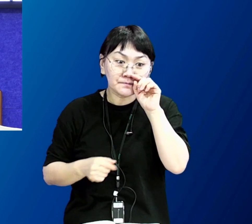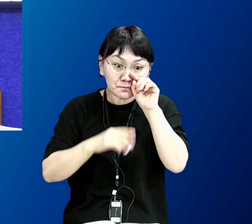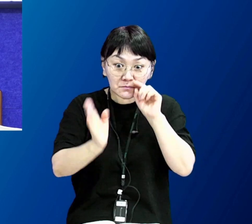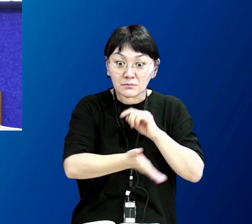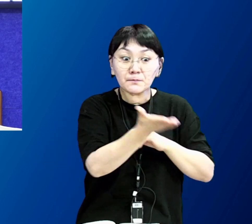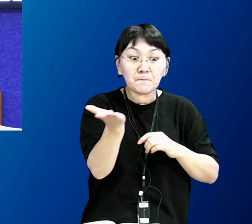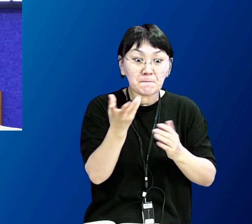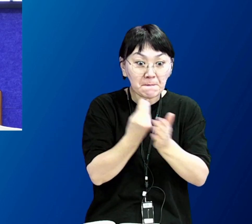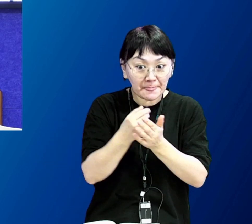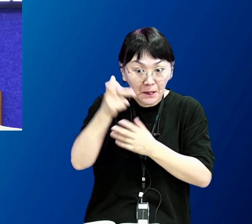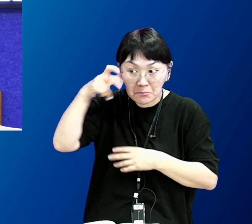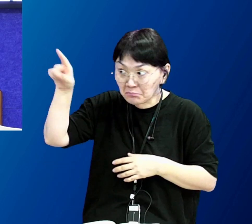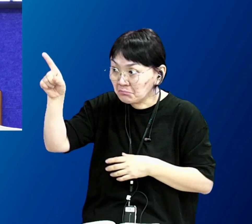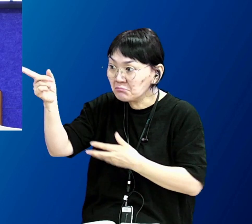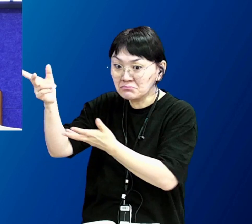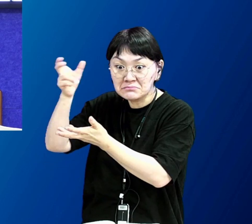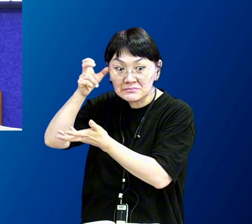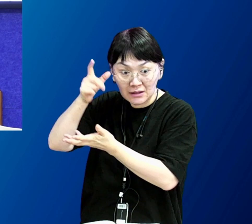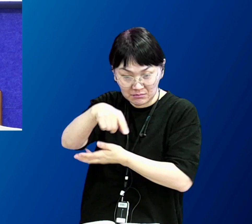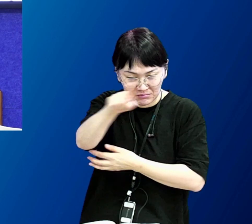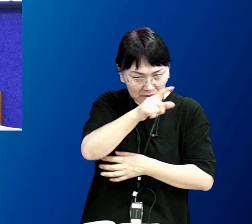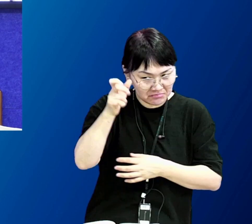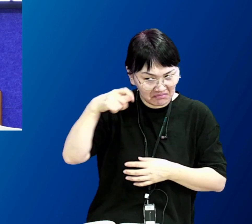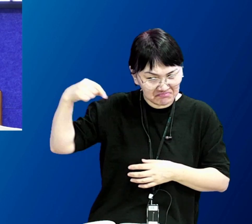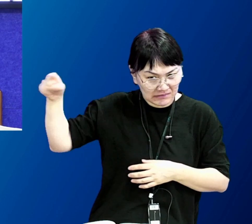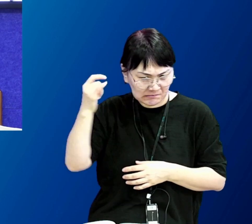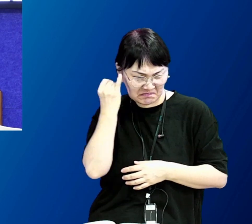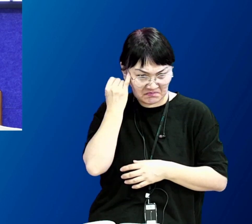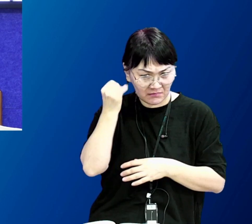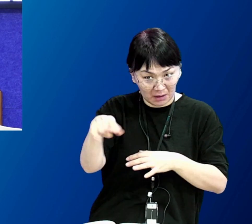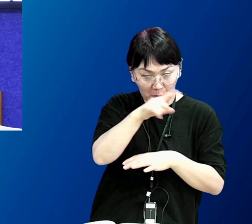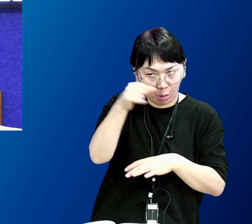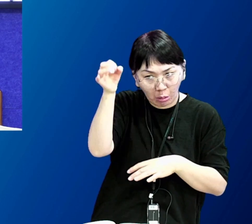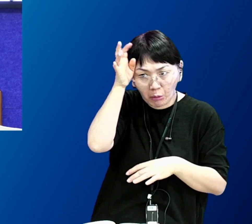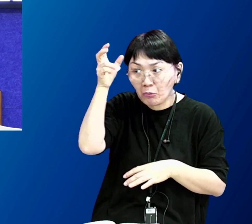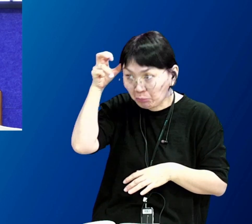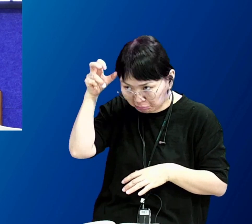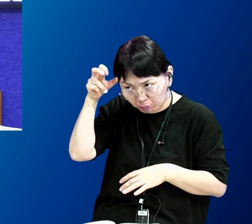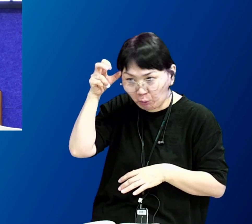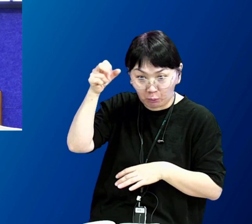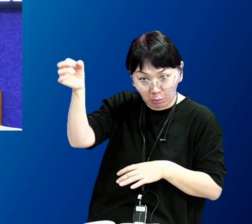ямар сатаны тэр санааг мэдхгүй биш. Тэмэз